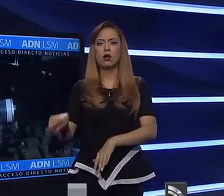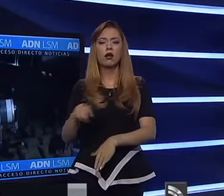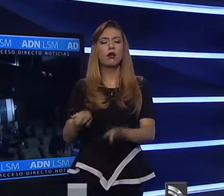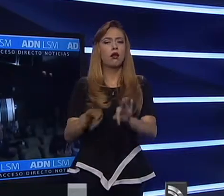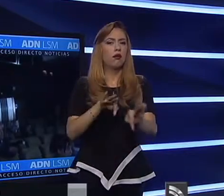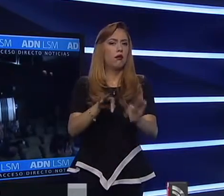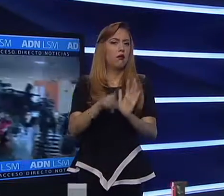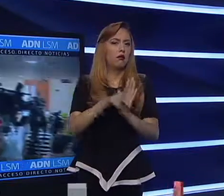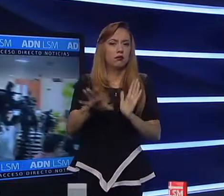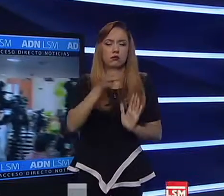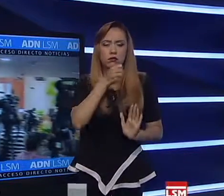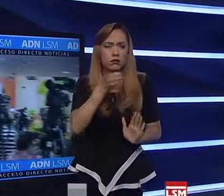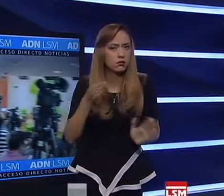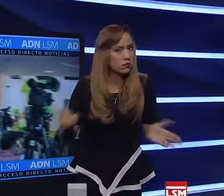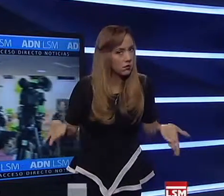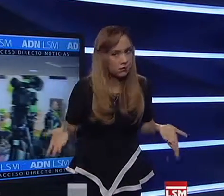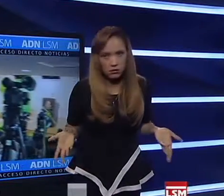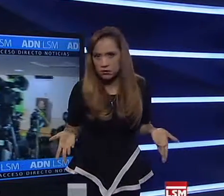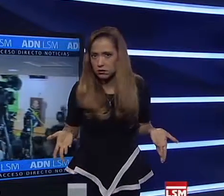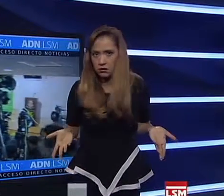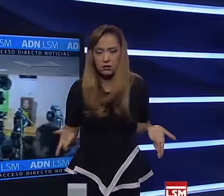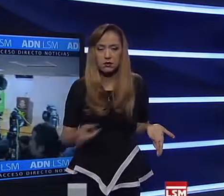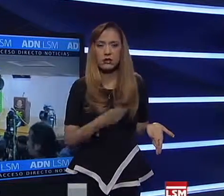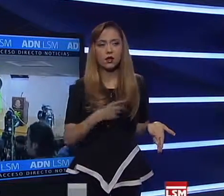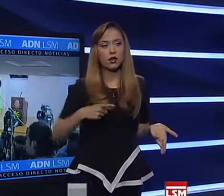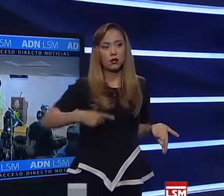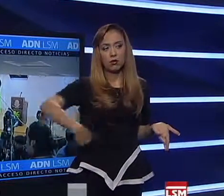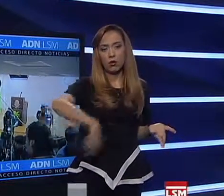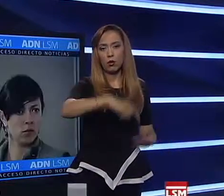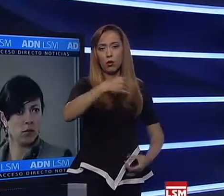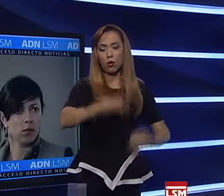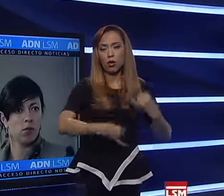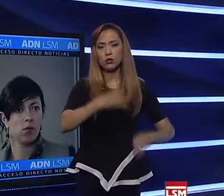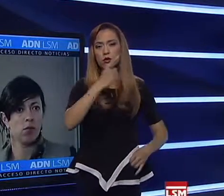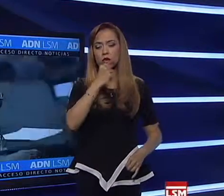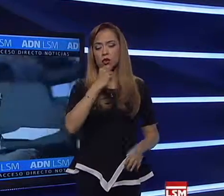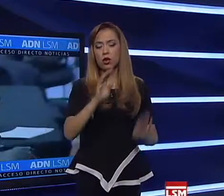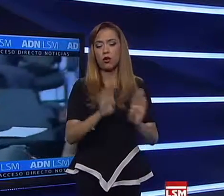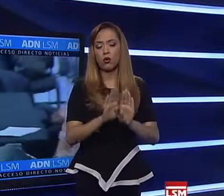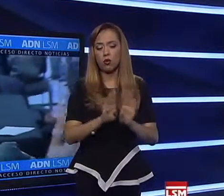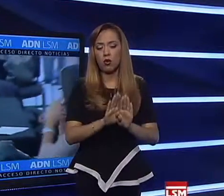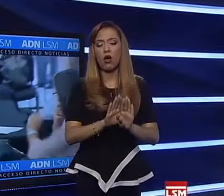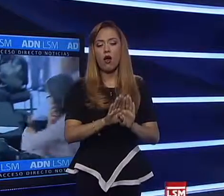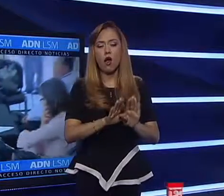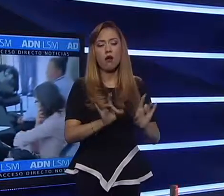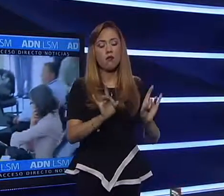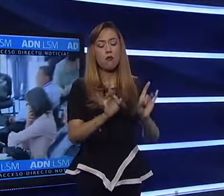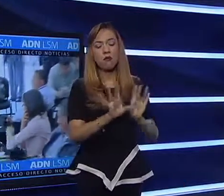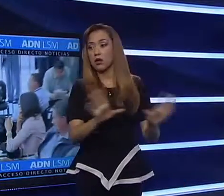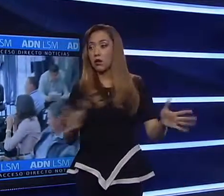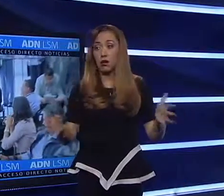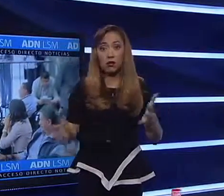y definir estándares que deben seguir los juzgadores para determinar su competencia cuando se enfrentan a este tipo de